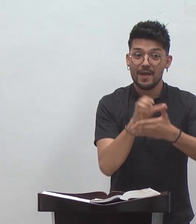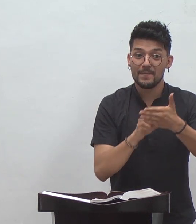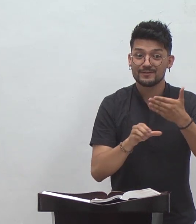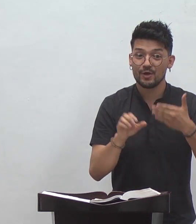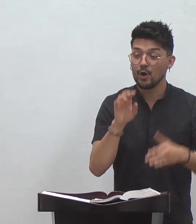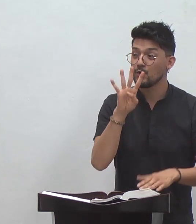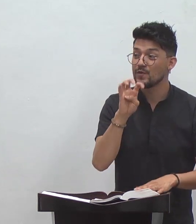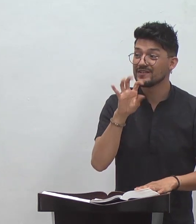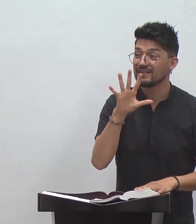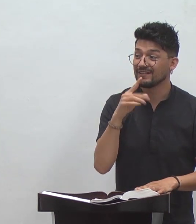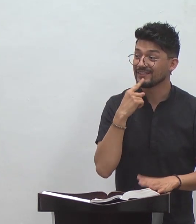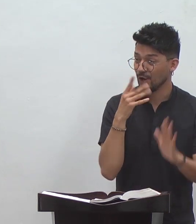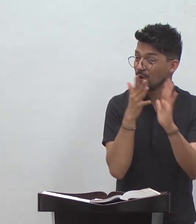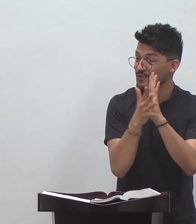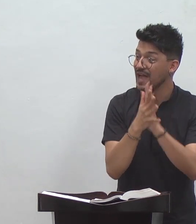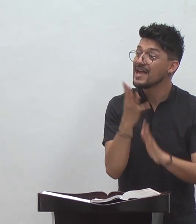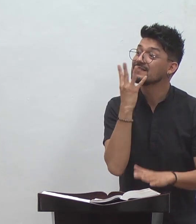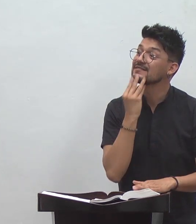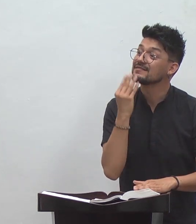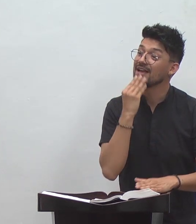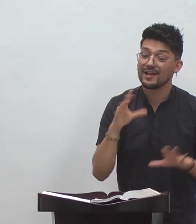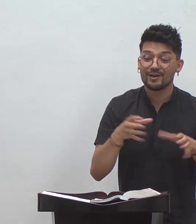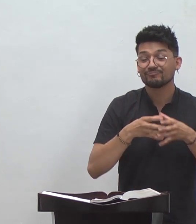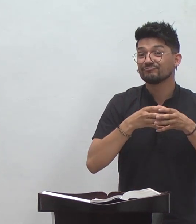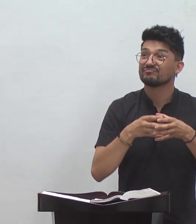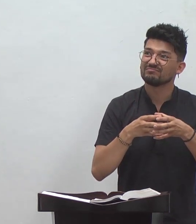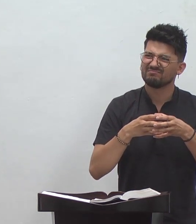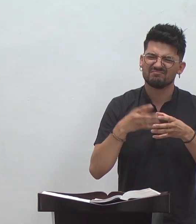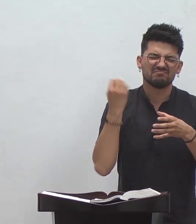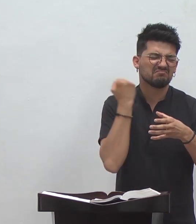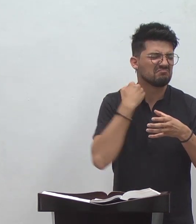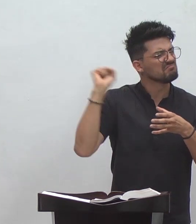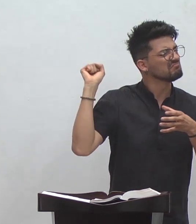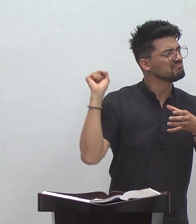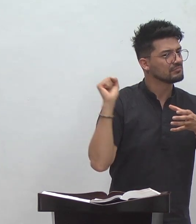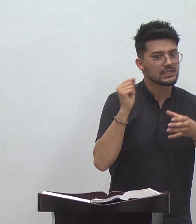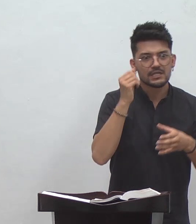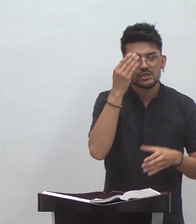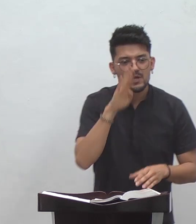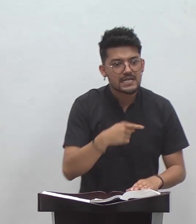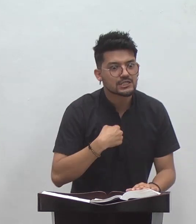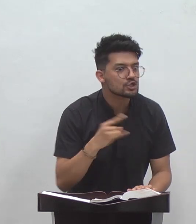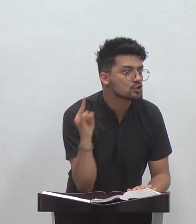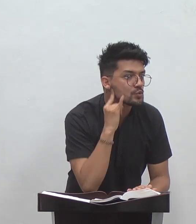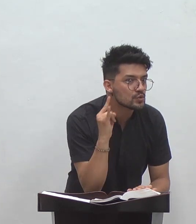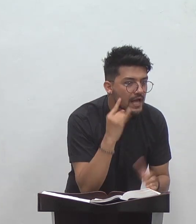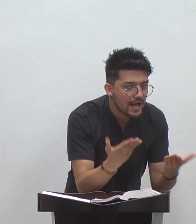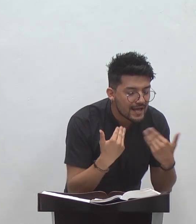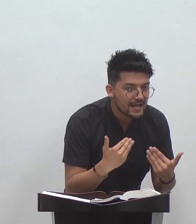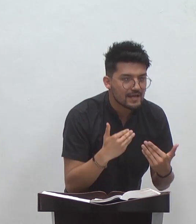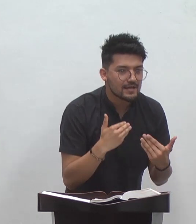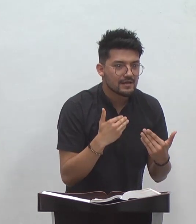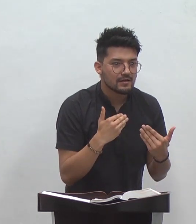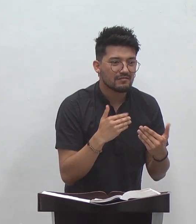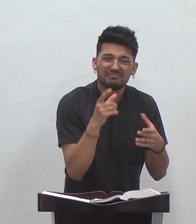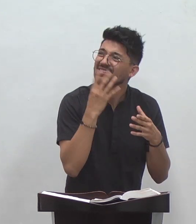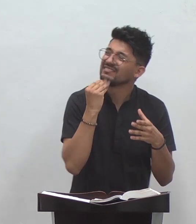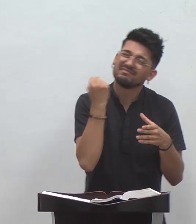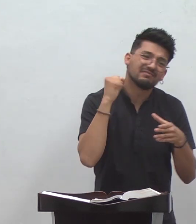Mire, al igual que el salmista, cuando decía que el pueblo de Israel se apartó del Señor y no escucharon su voz